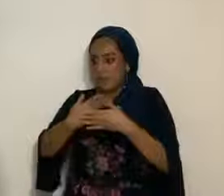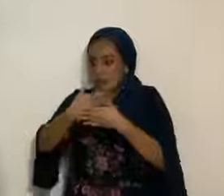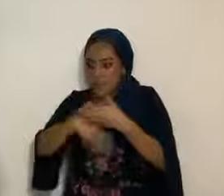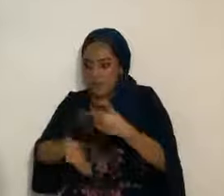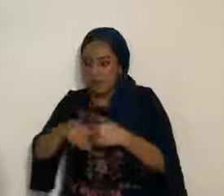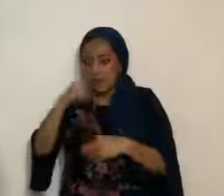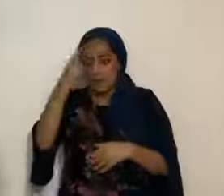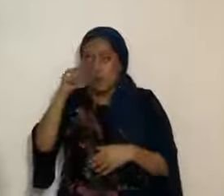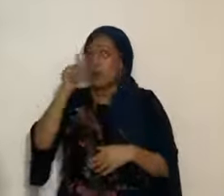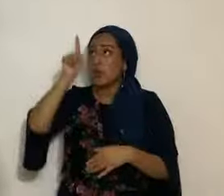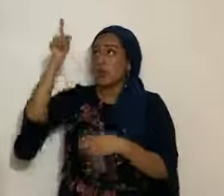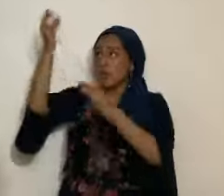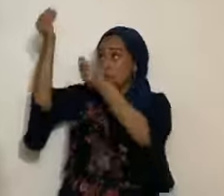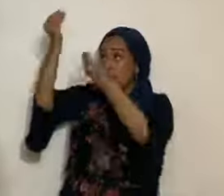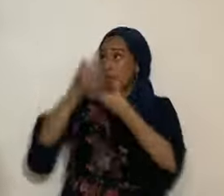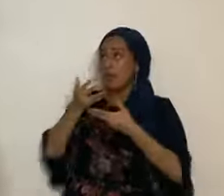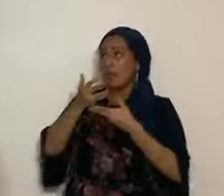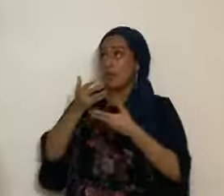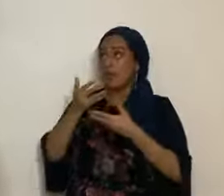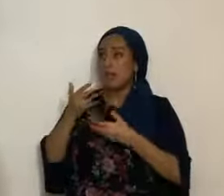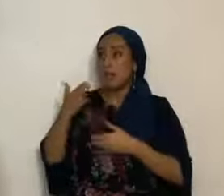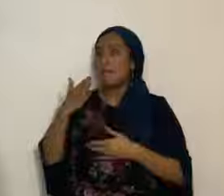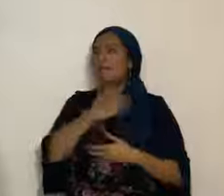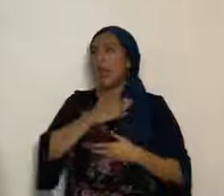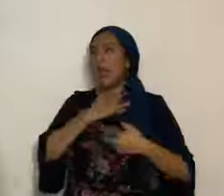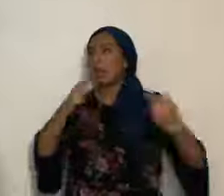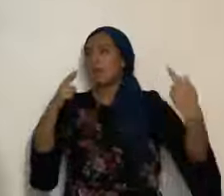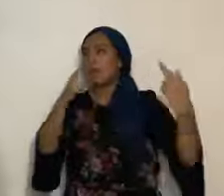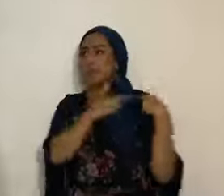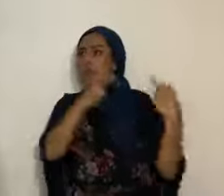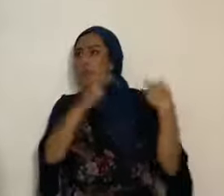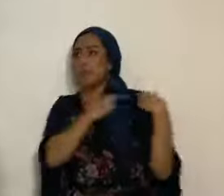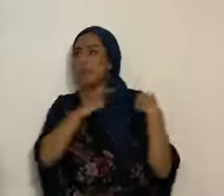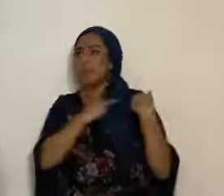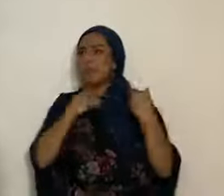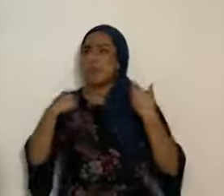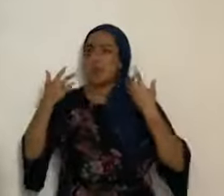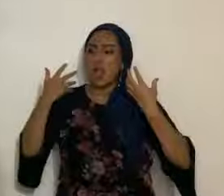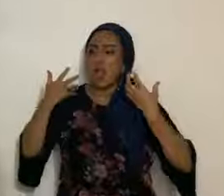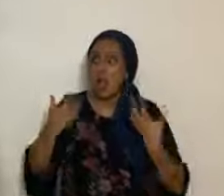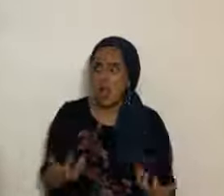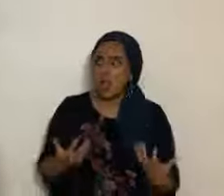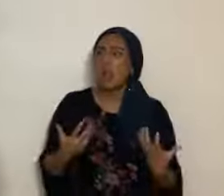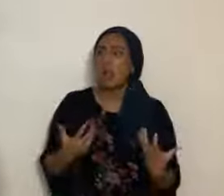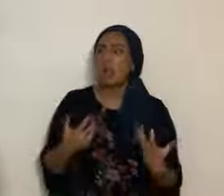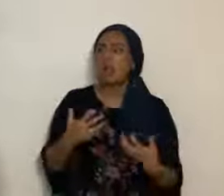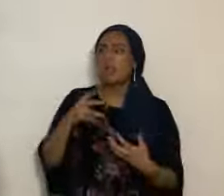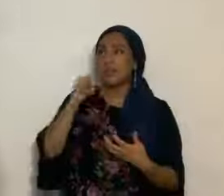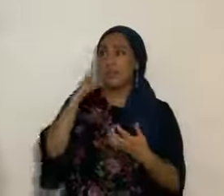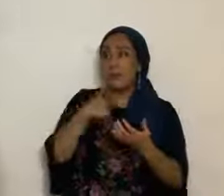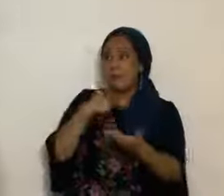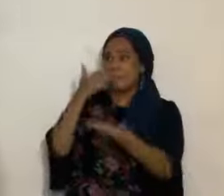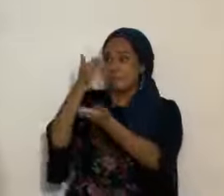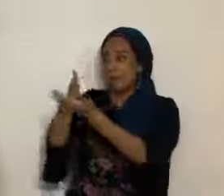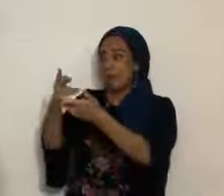me digas: llévalo en tu seno, como lleva la que cría al que mama, a la tierra de la cual juraste a sus